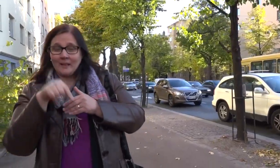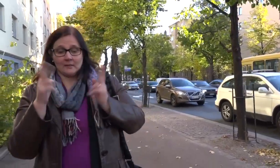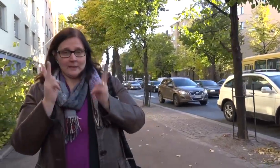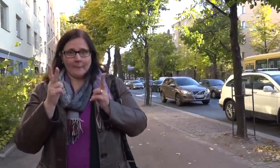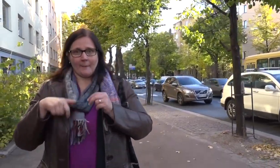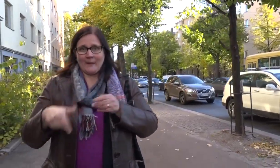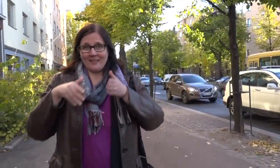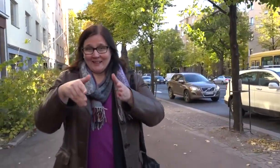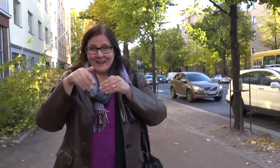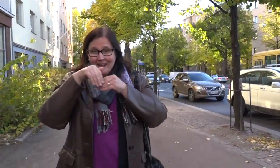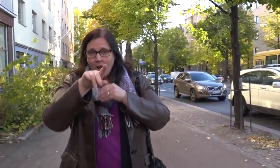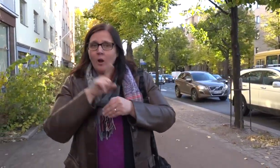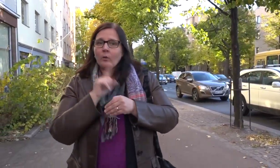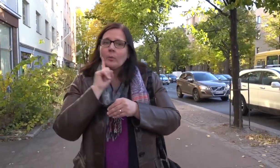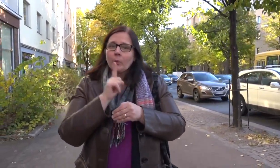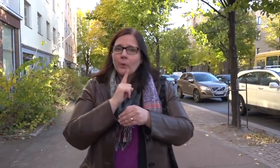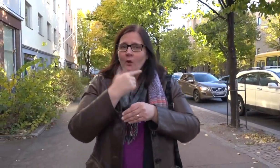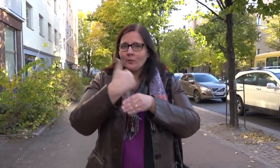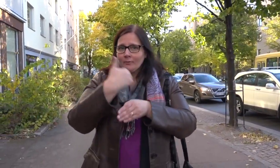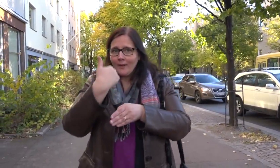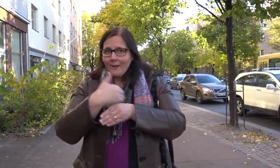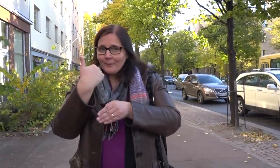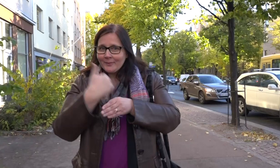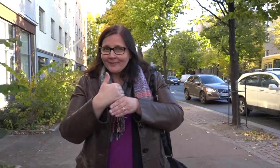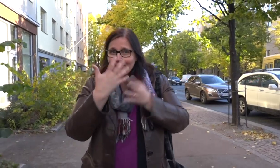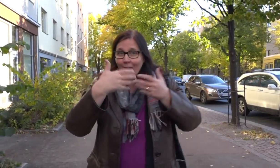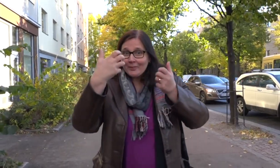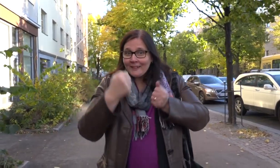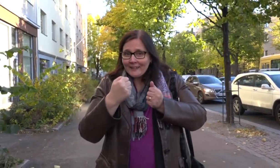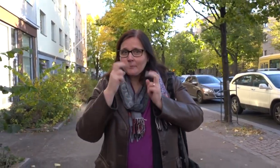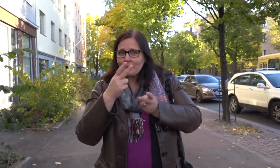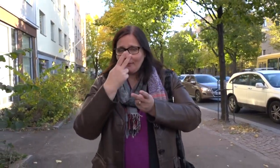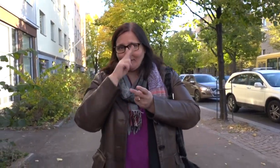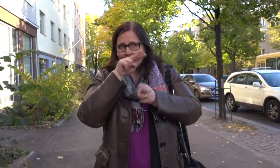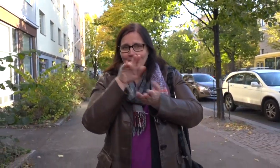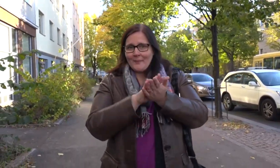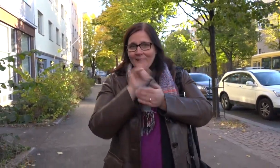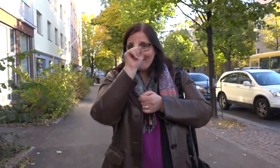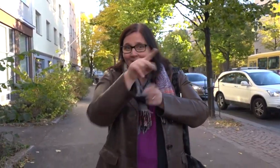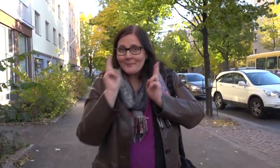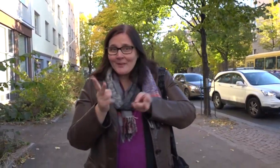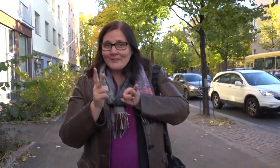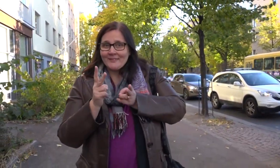Täällä on myös yksi paikka. Kuurojen teatteri Totti. Mennään katsomaan sitä